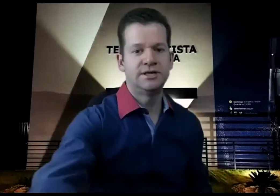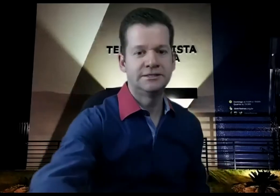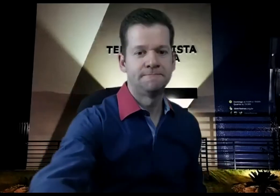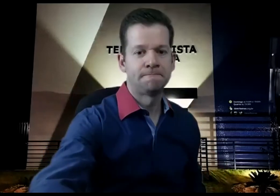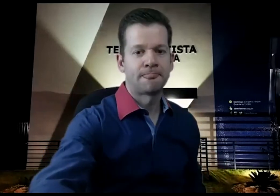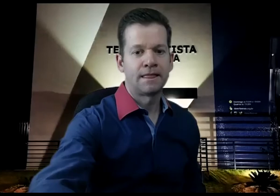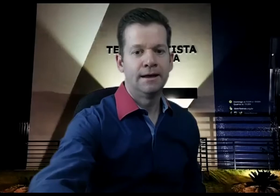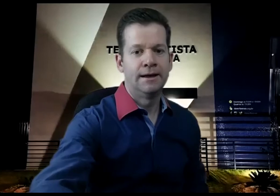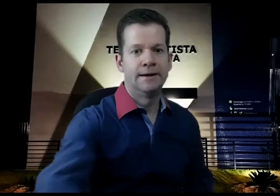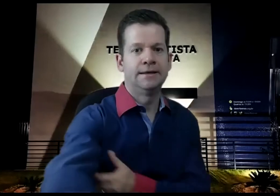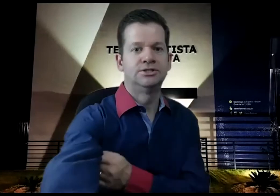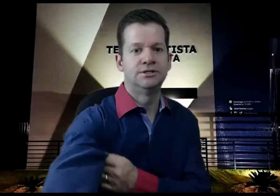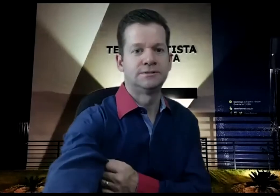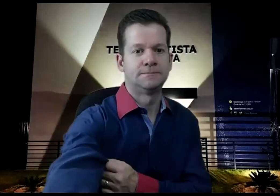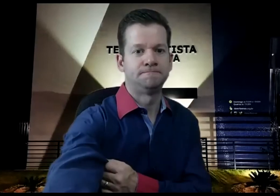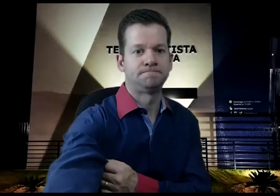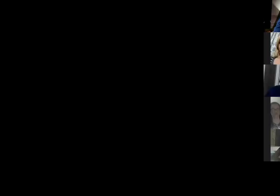vocês estes.